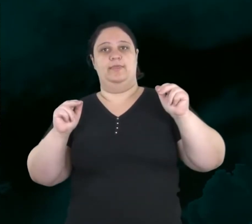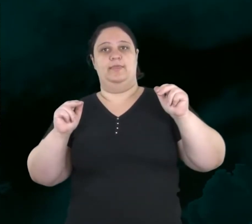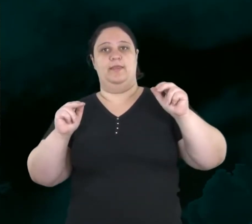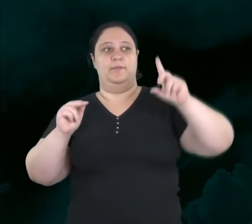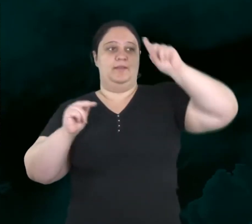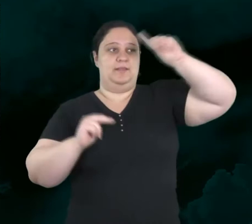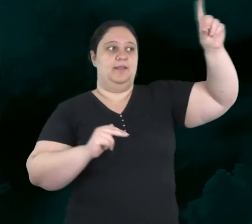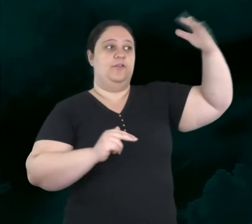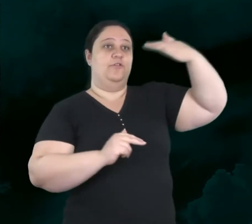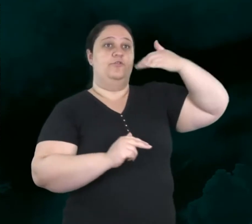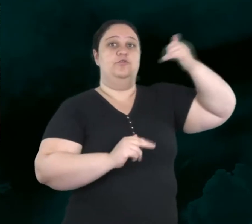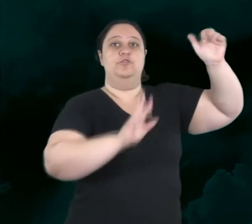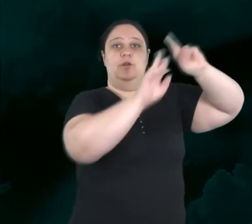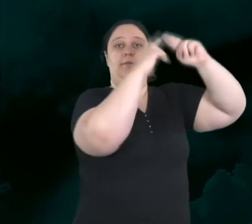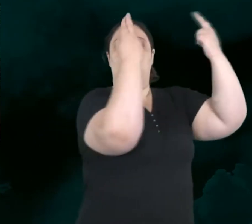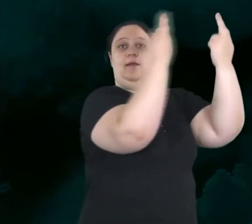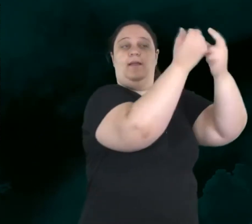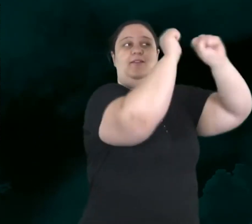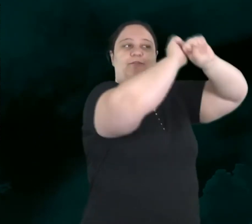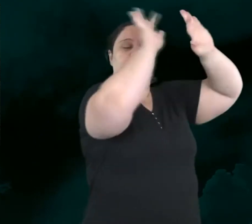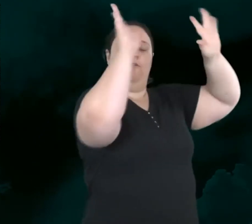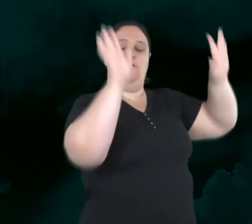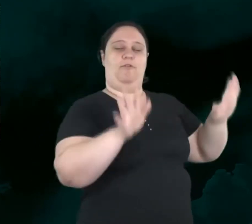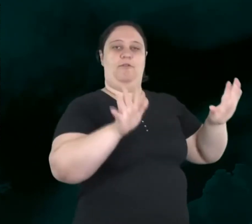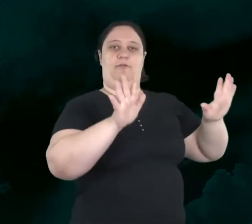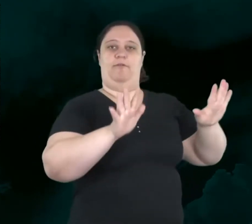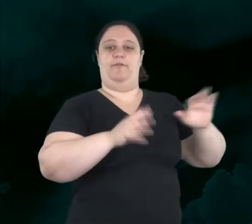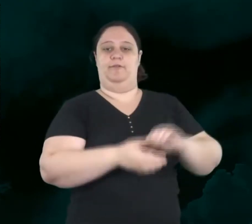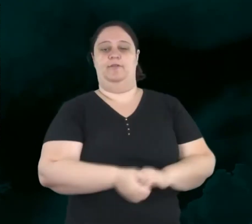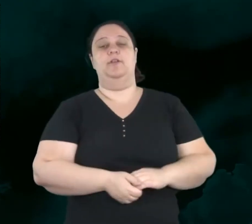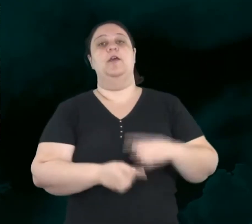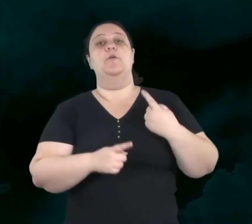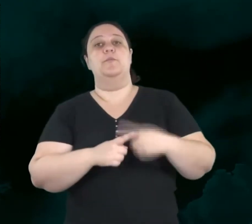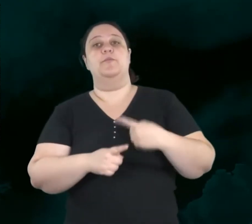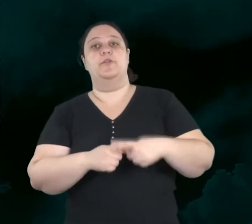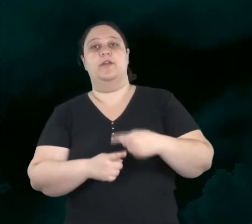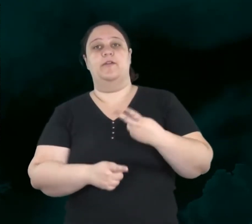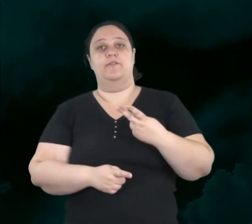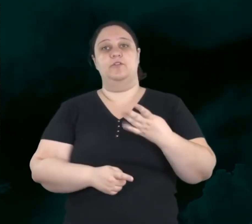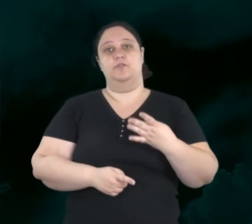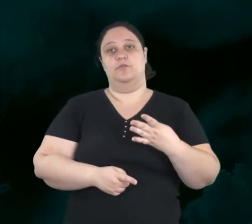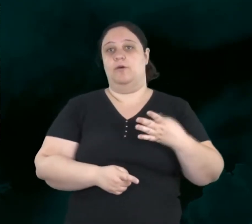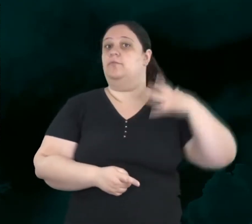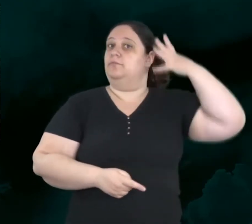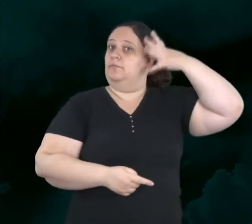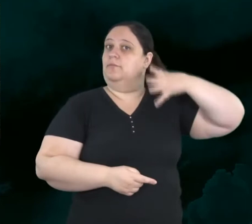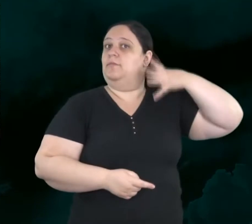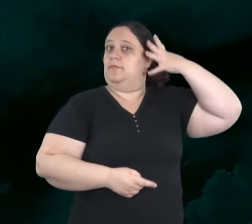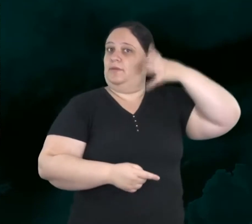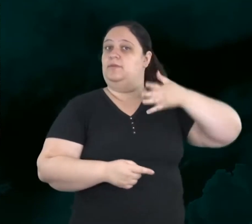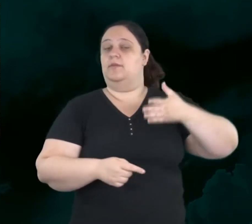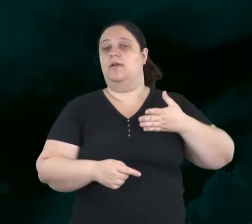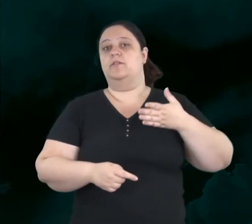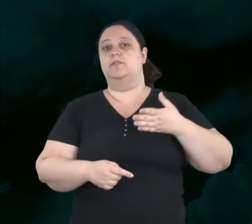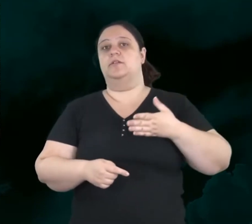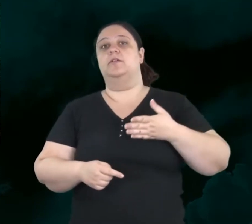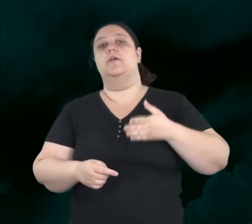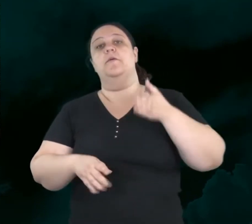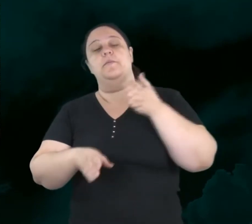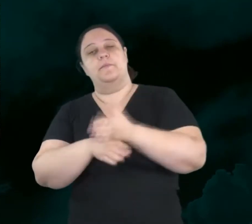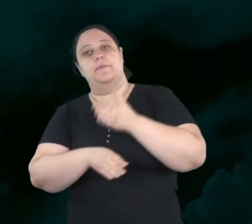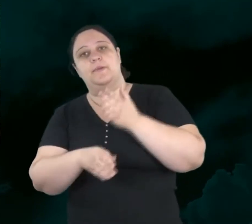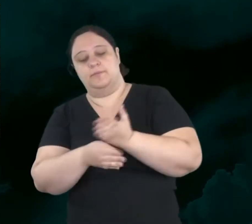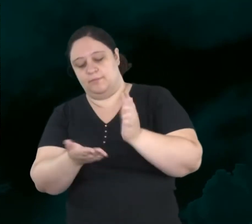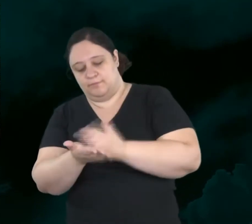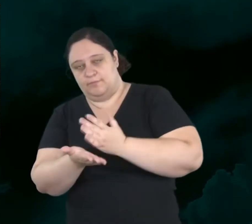reino e glória, porque essas 24 mensagens comporão o alimento diário que será